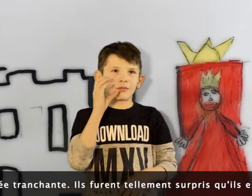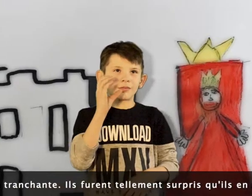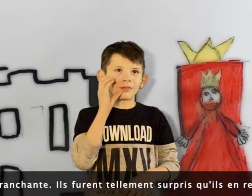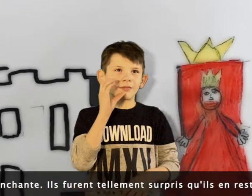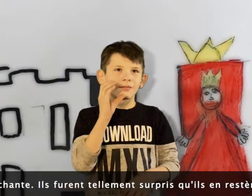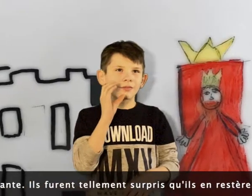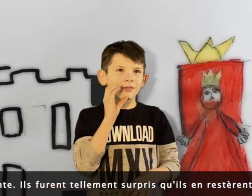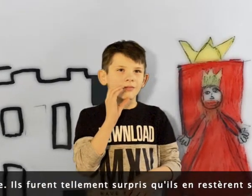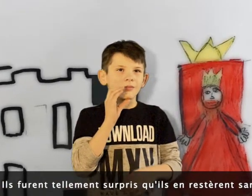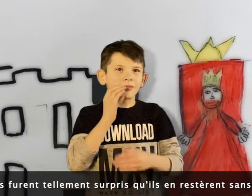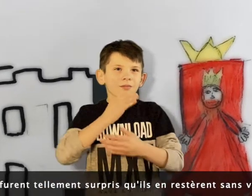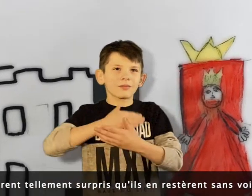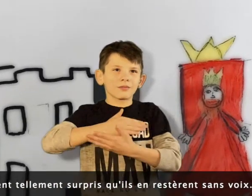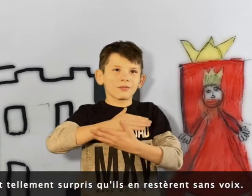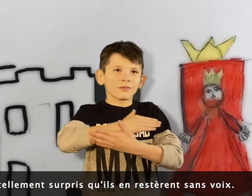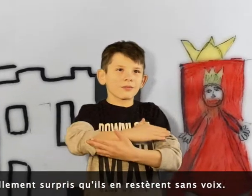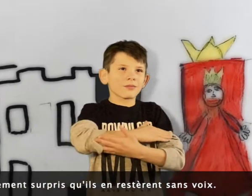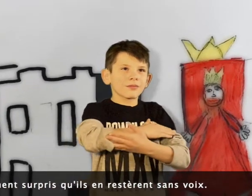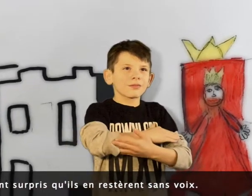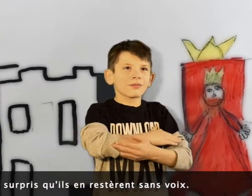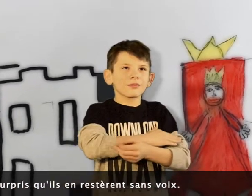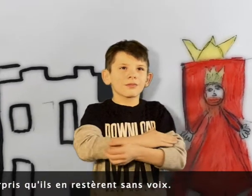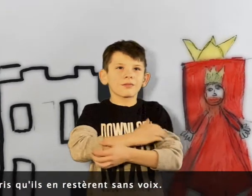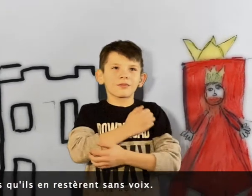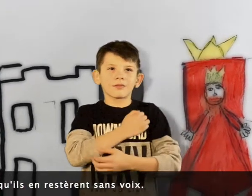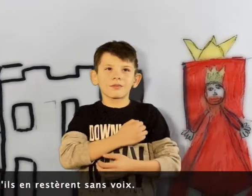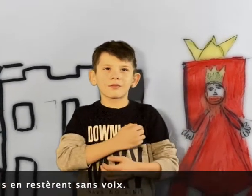Ils furent tellement surpris qu'ils en restèrent sans voix.